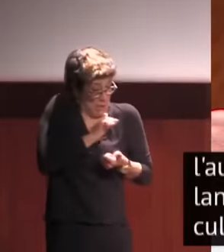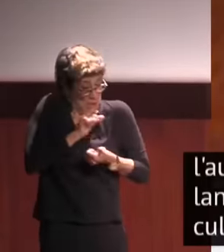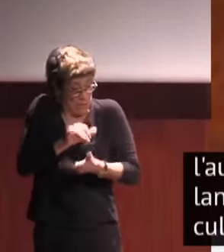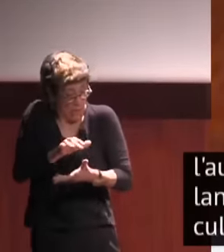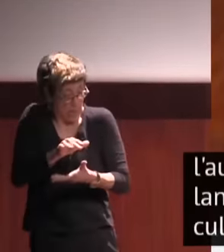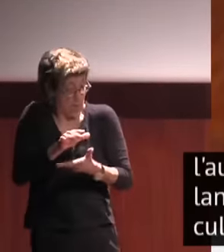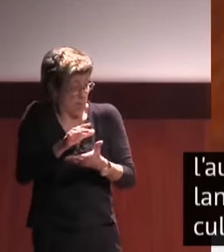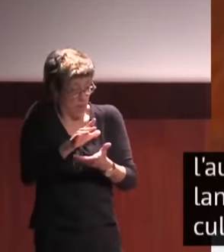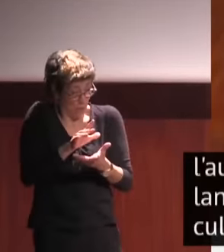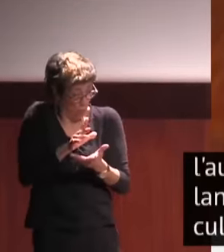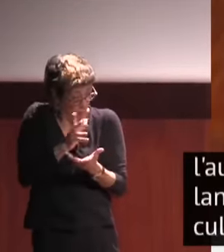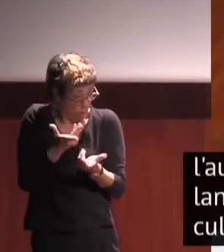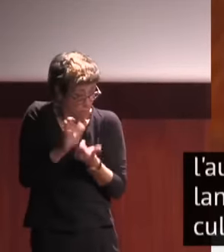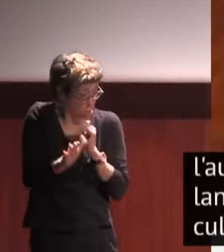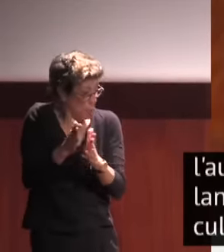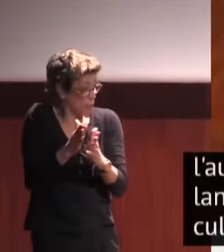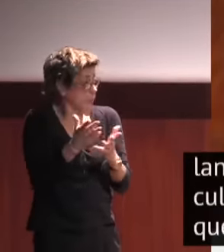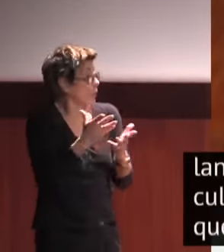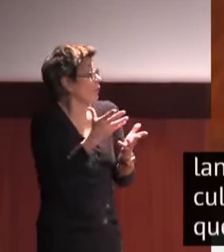de questions.